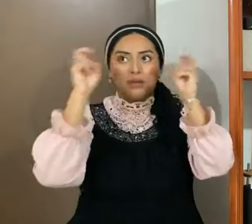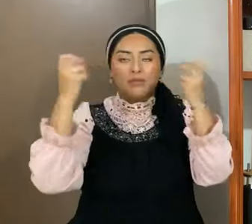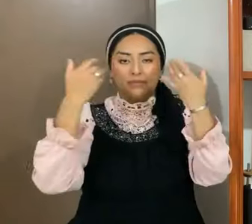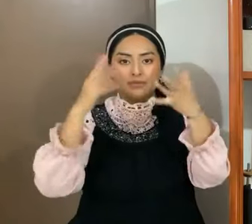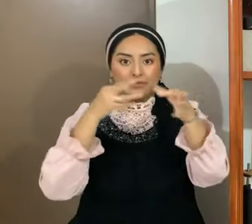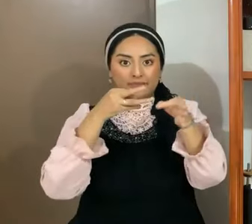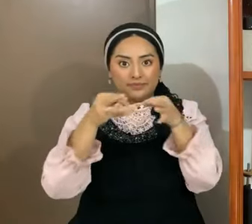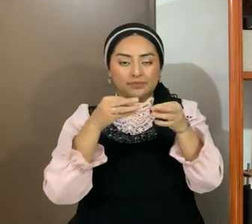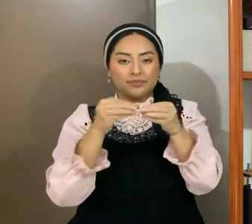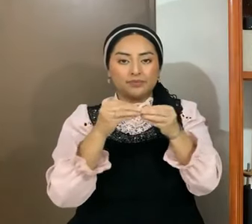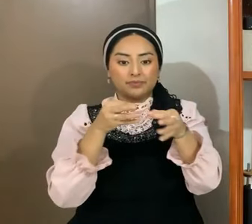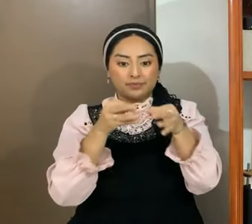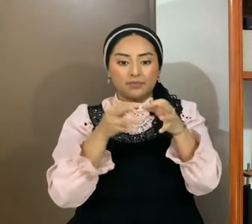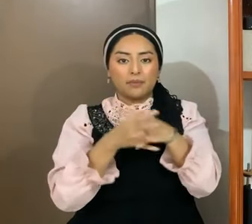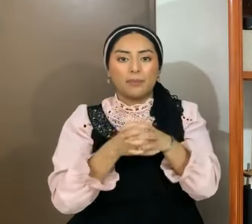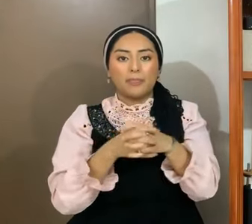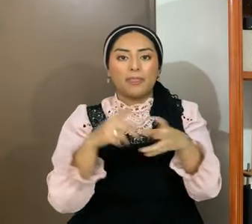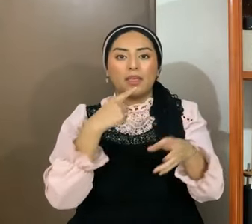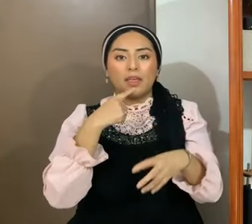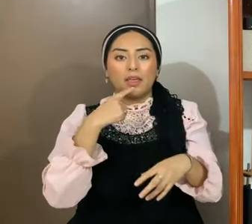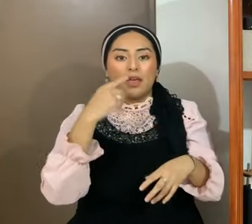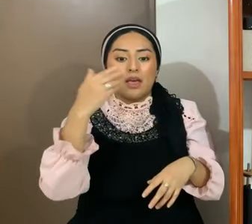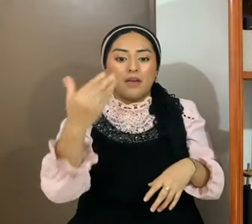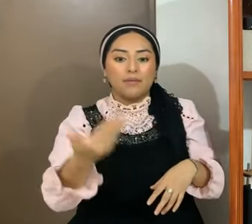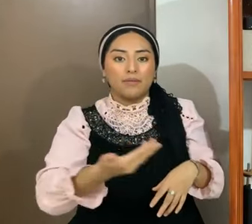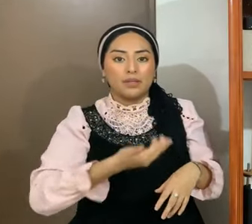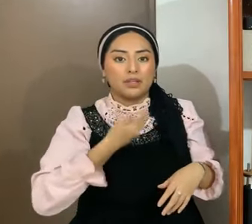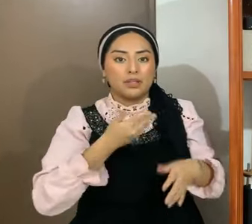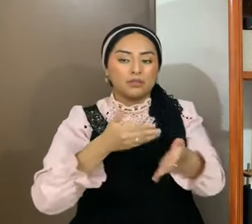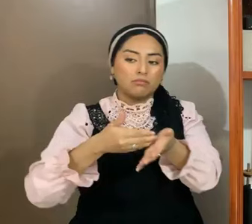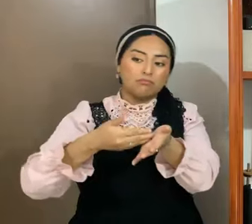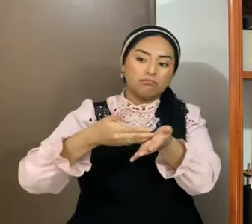explicado con más detalle: invitación rechazada.